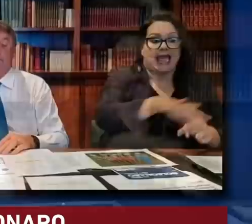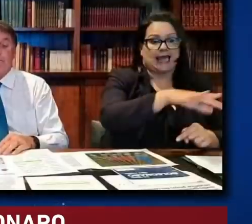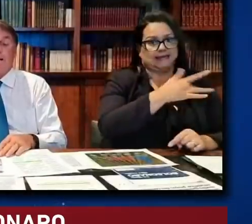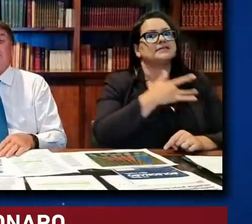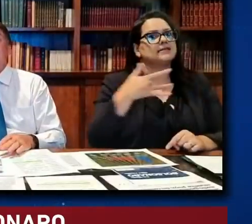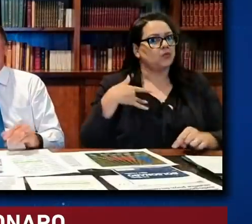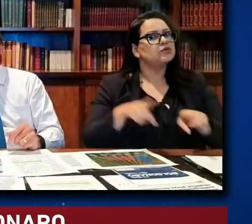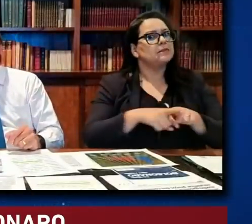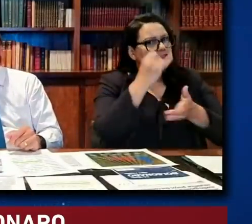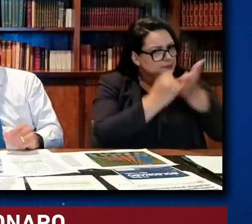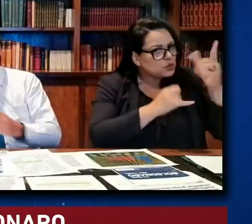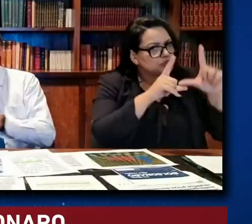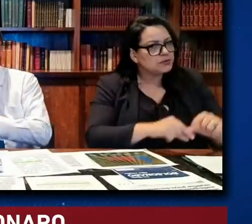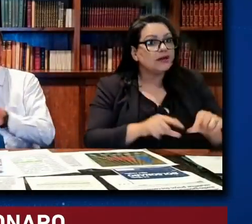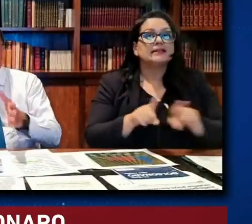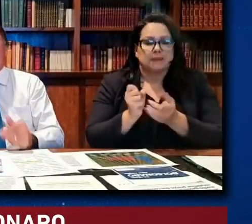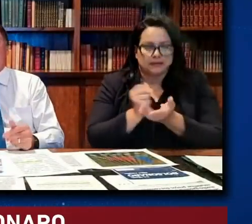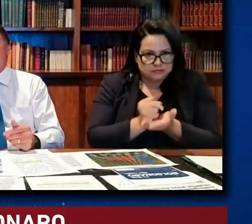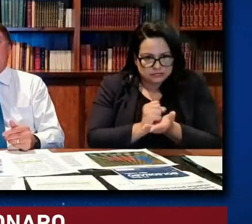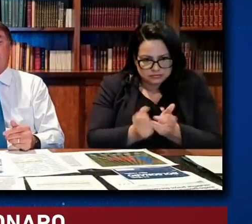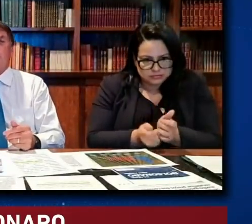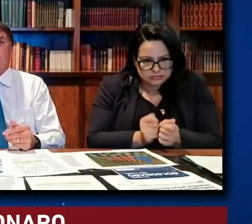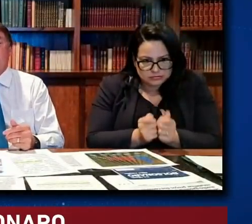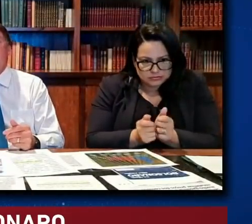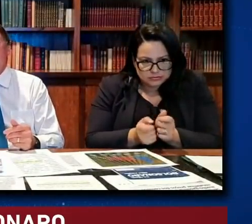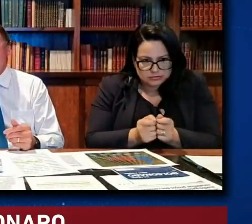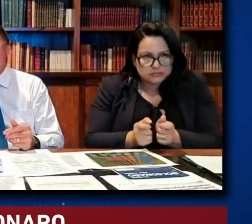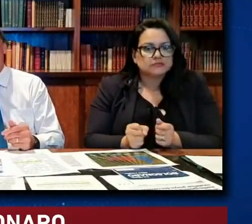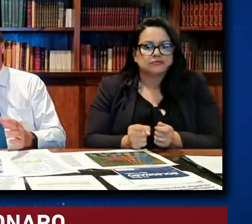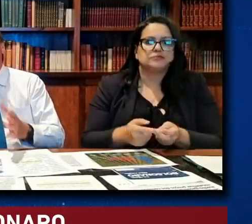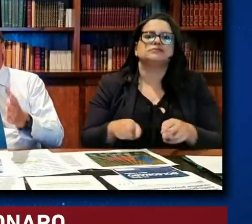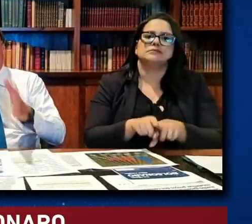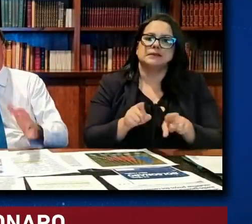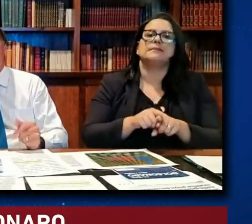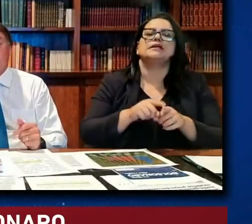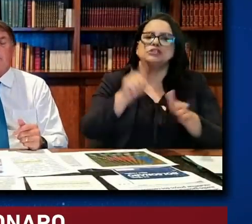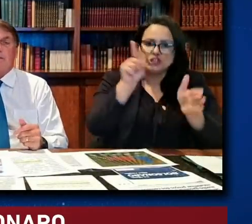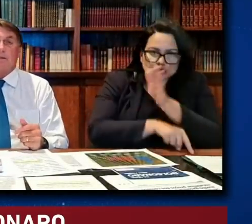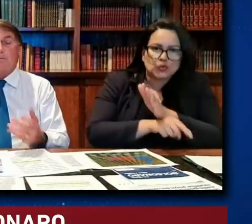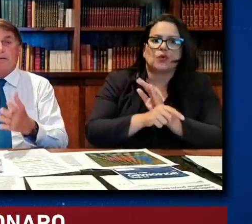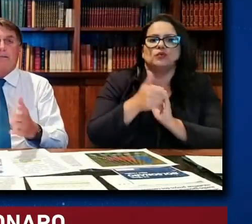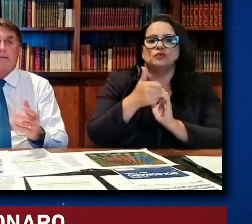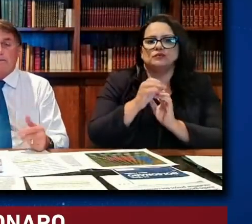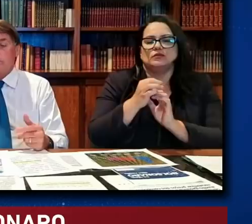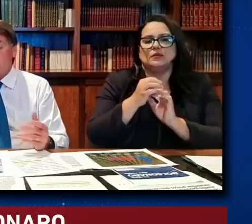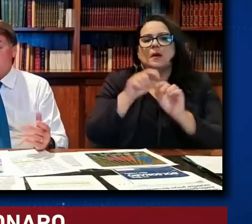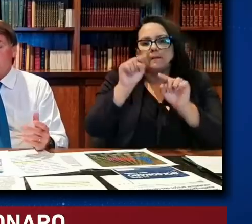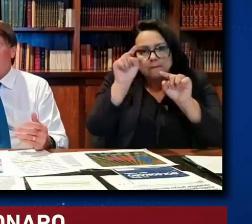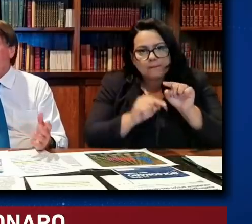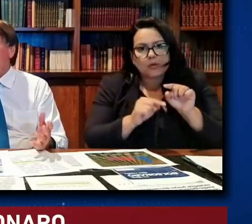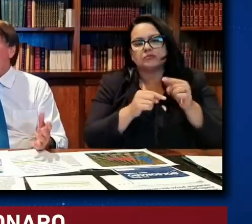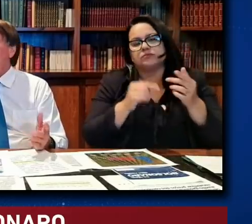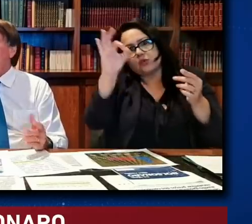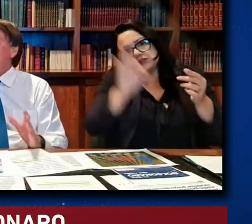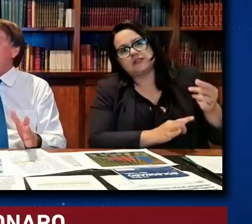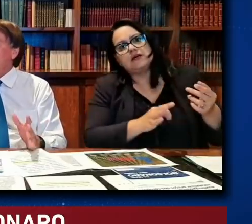saúde. Também games, por 2 vezes cortamos em 10%. Agora seguimos acompanhando a live do presidente Jair Bolsonaro. Quem está ao lado dele é a chefe da